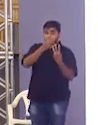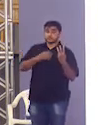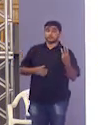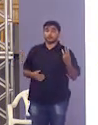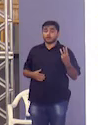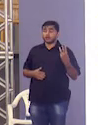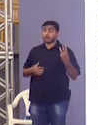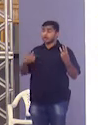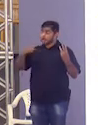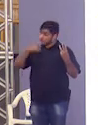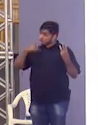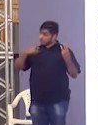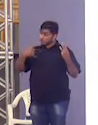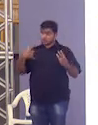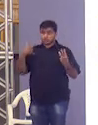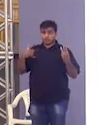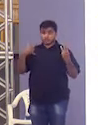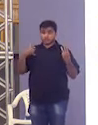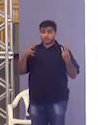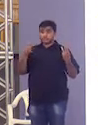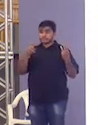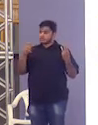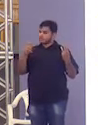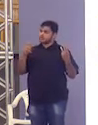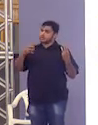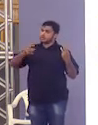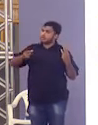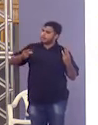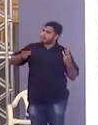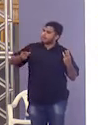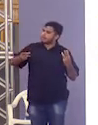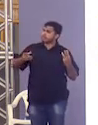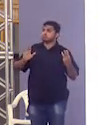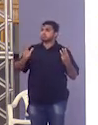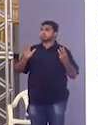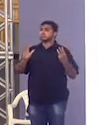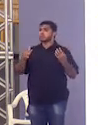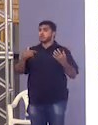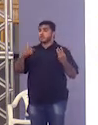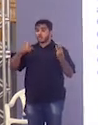pai será igual à soma das idades dos filhos?